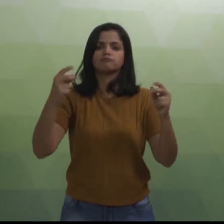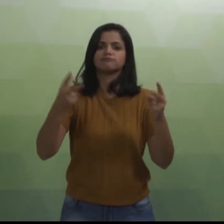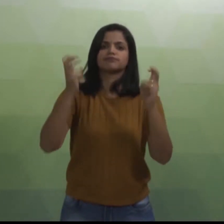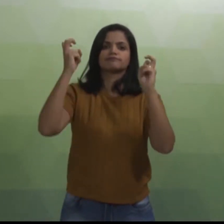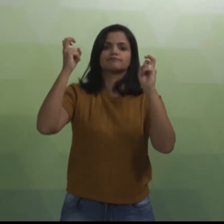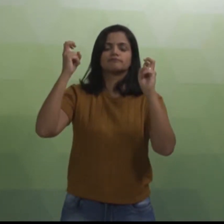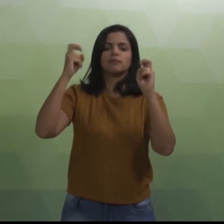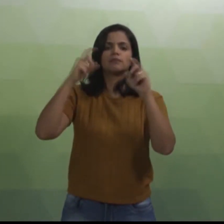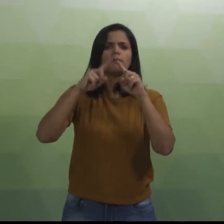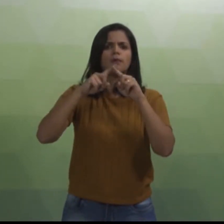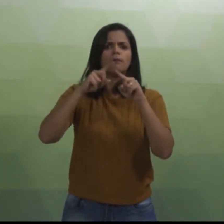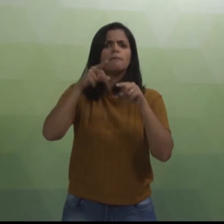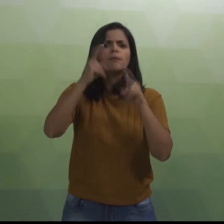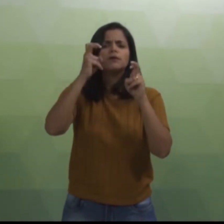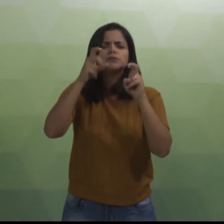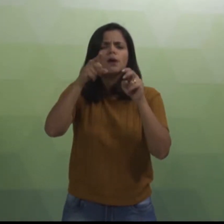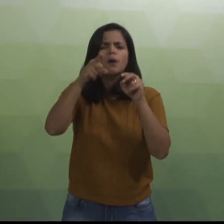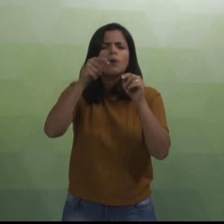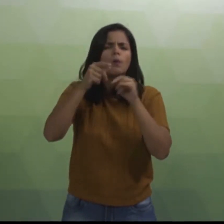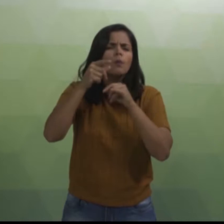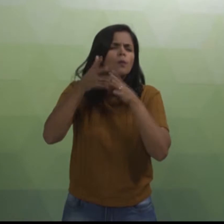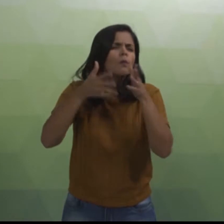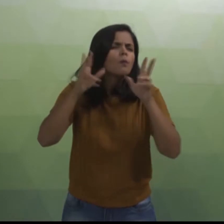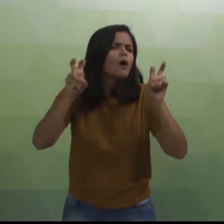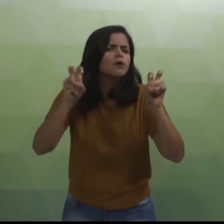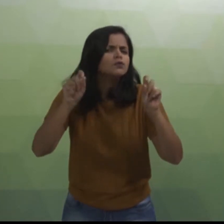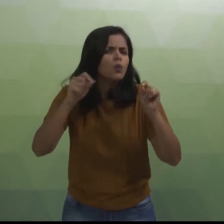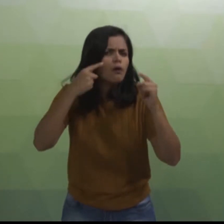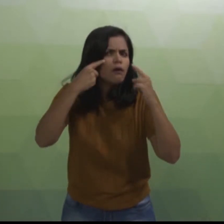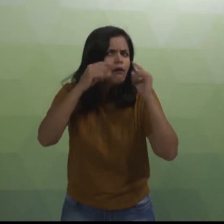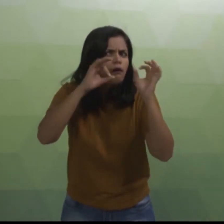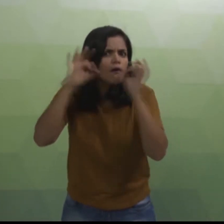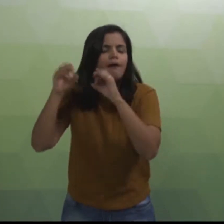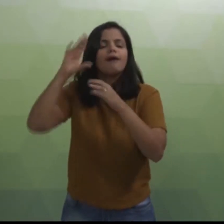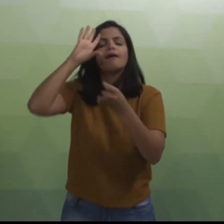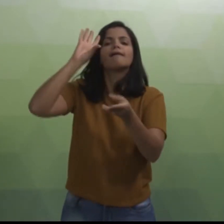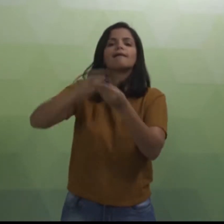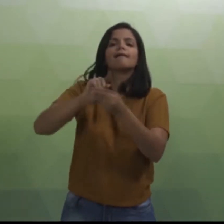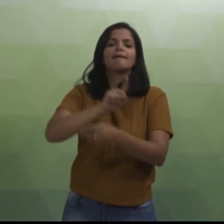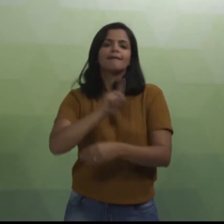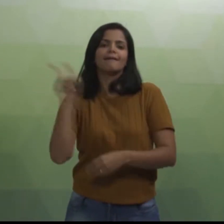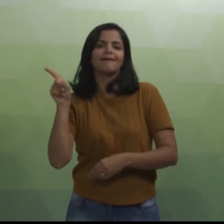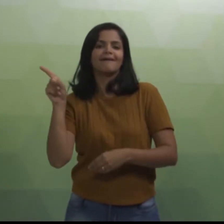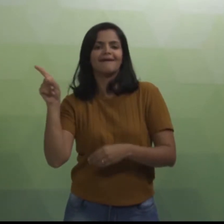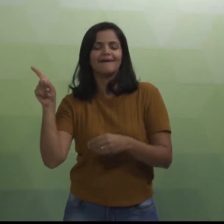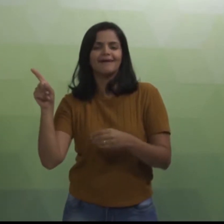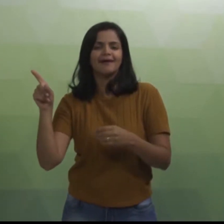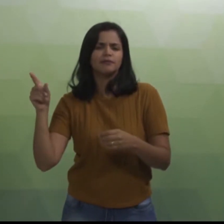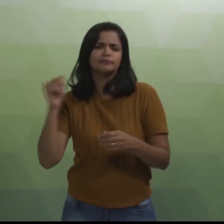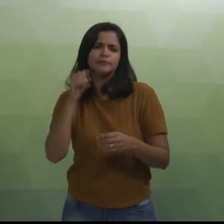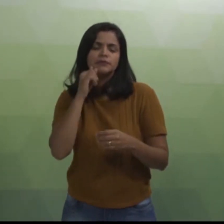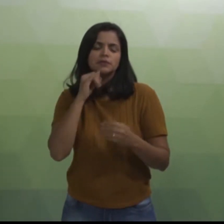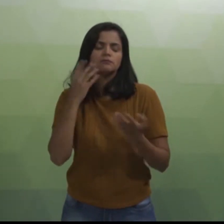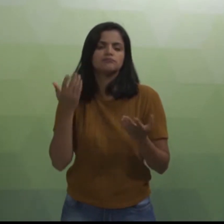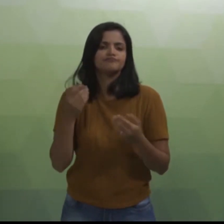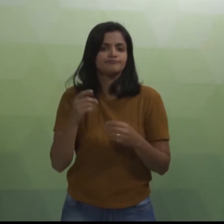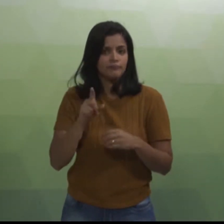esteja junto, sempre juntos na sinalização, para que fique clara a informação, para